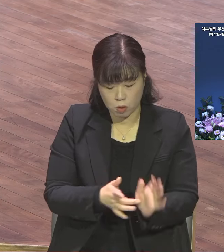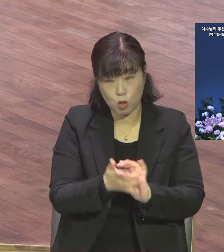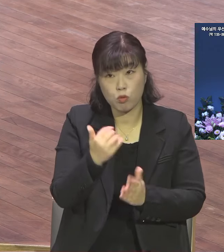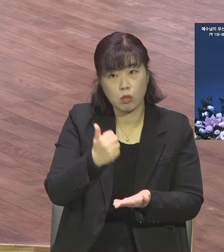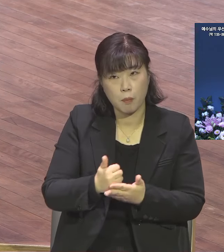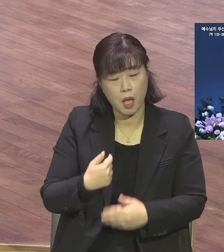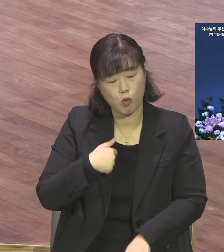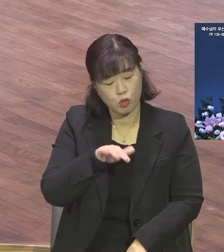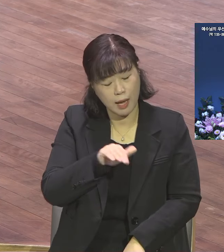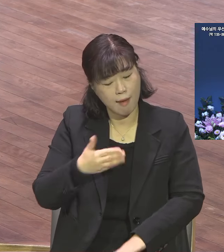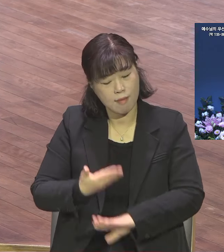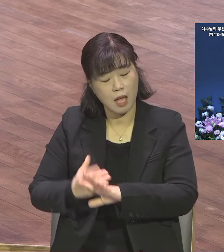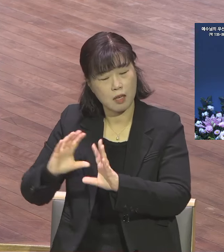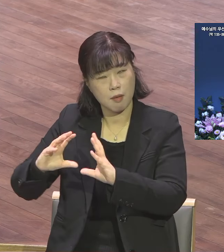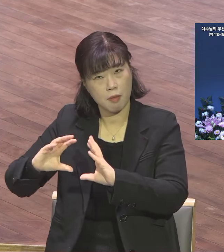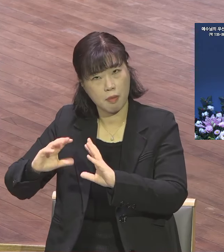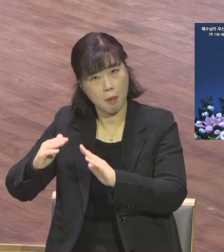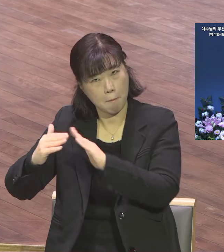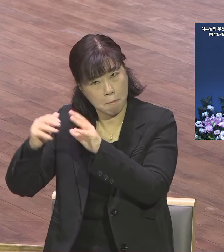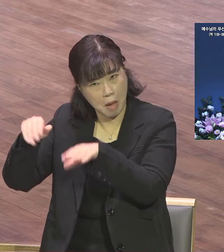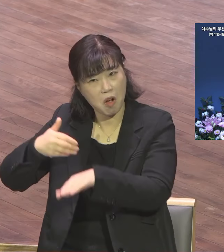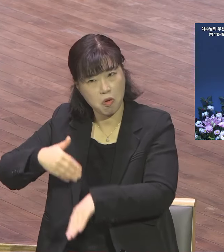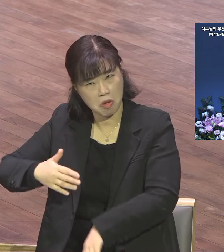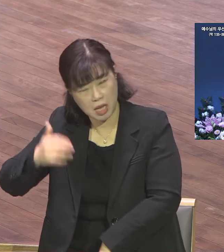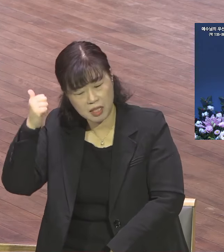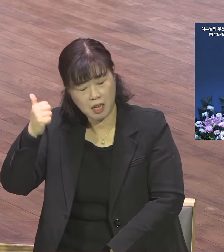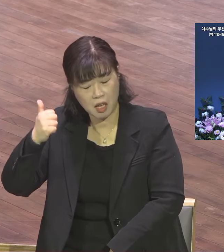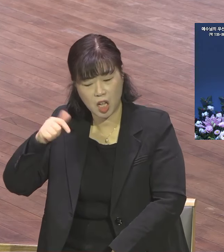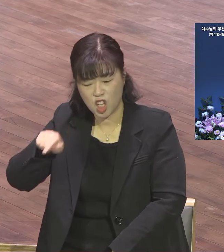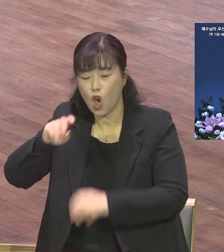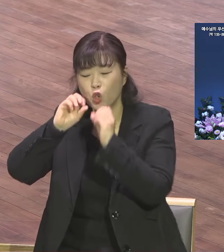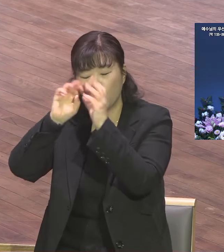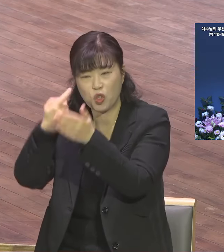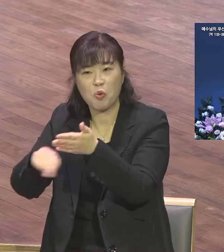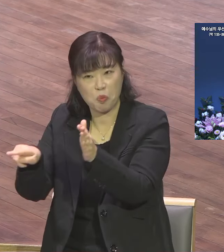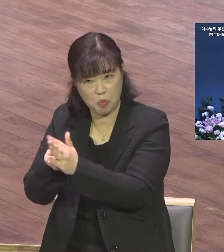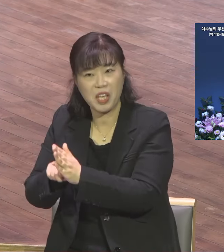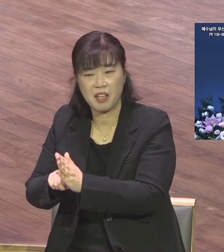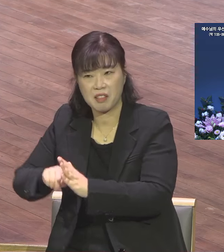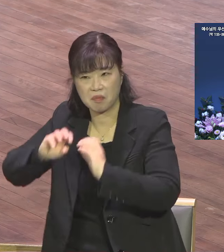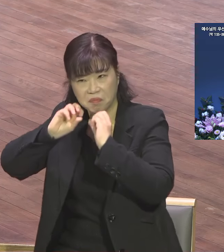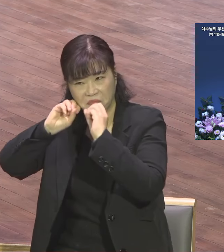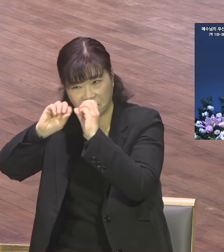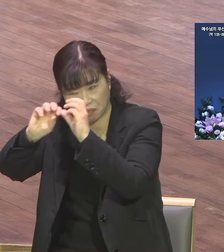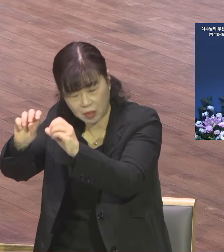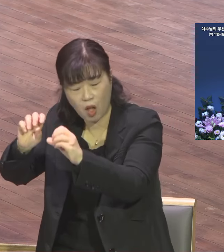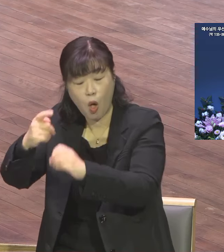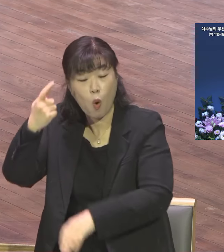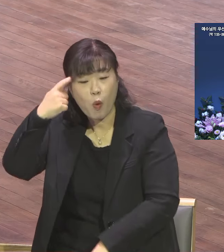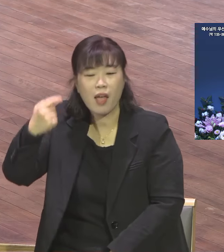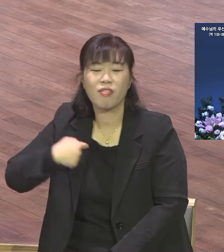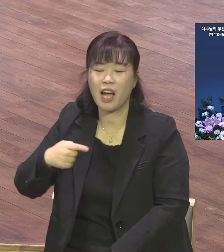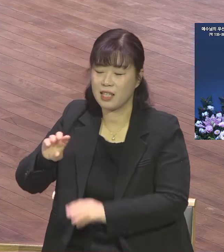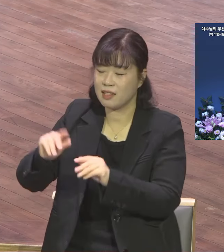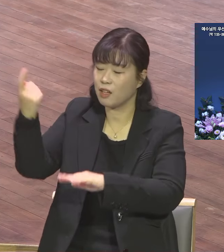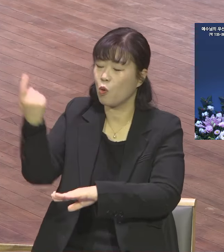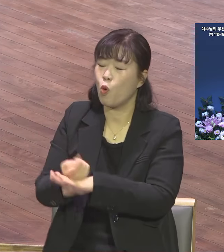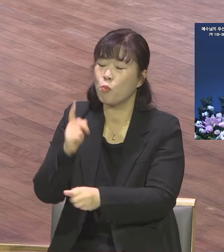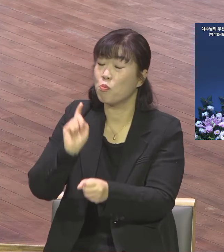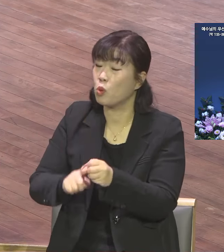예수님 우선순위가 뭐냐? 항상 전도였어요. 국내는 전도, 국외는 선교. 똑같은